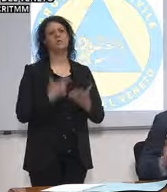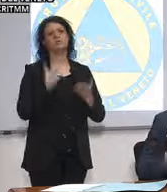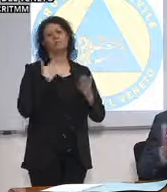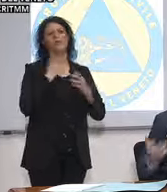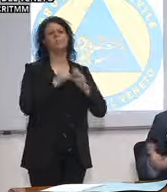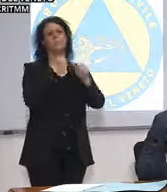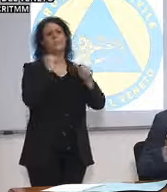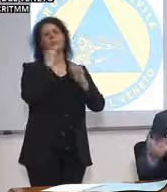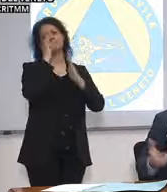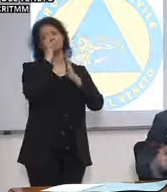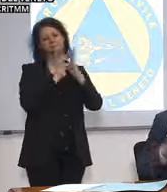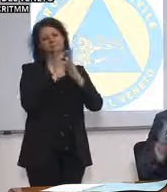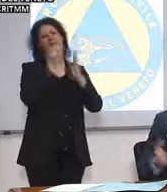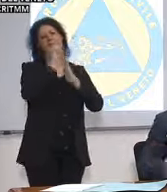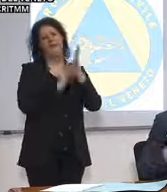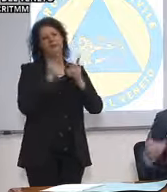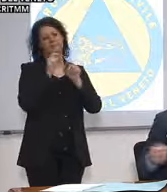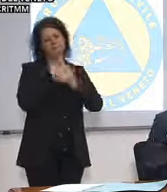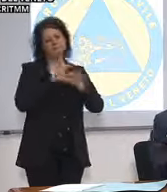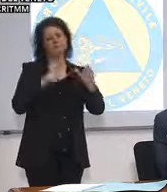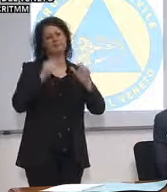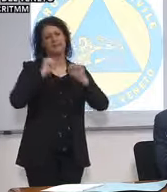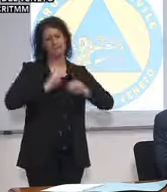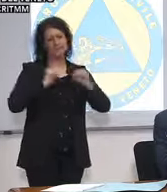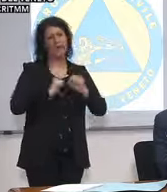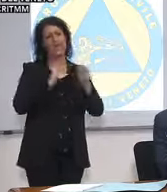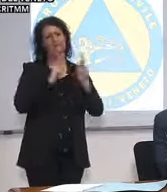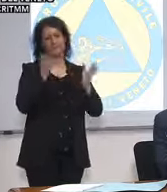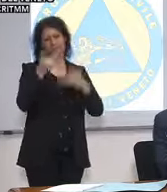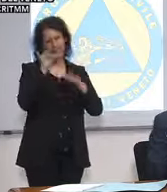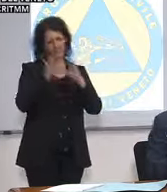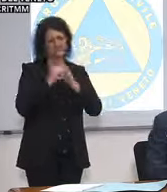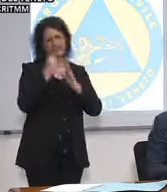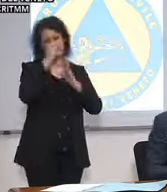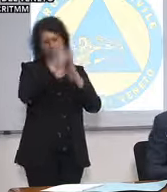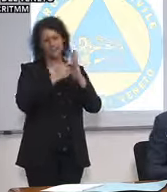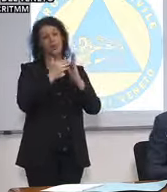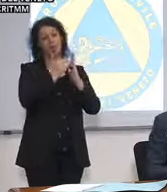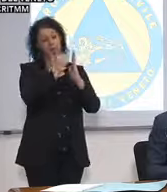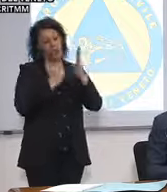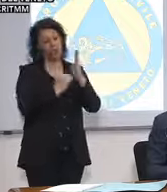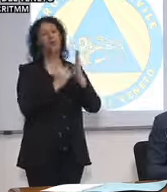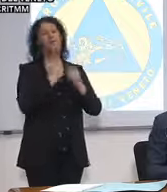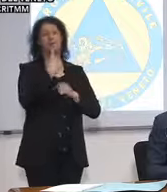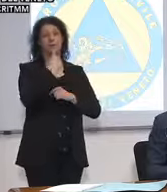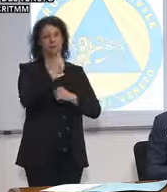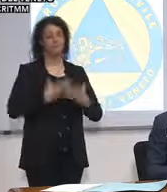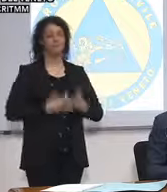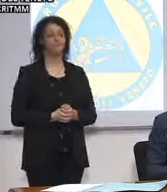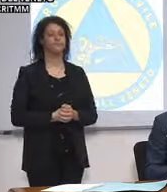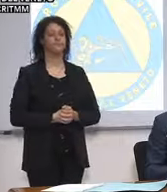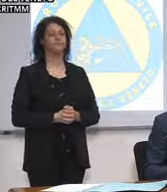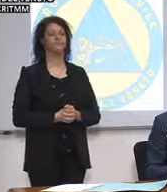dati epidemiologici, sanitari, le terapie intensive, e siamo giunti a questa